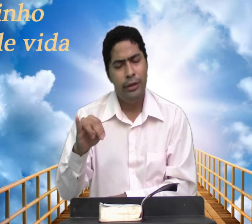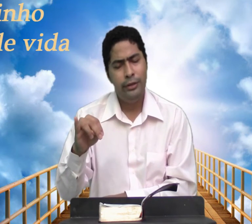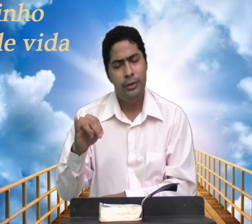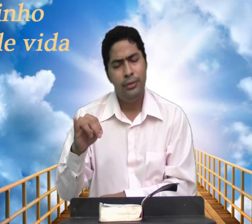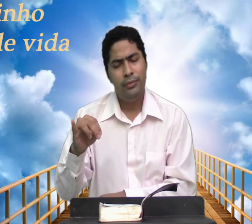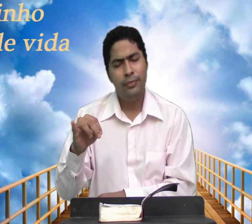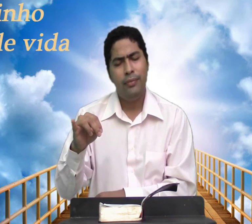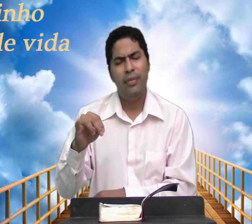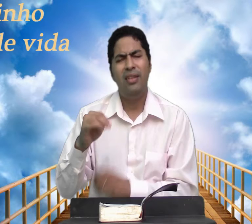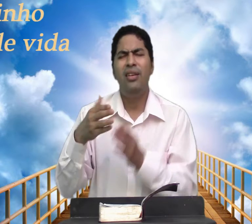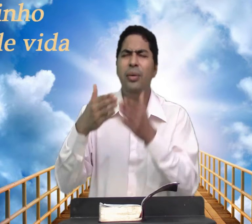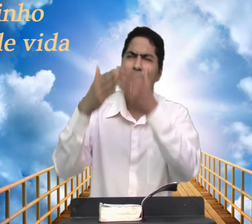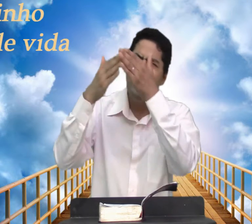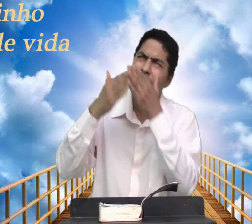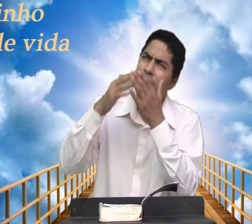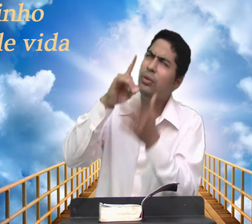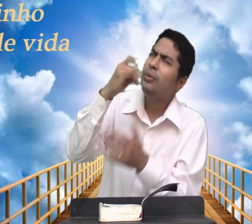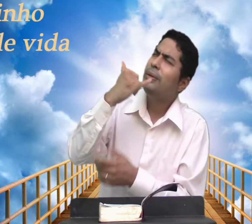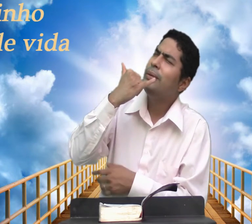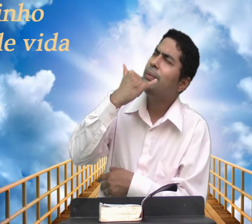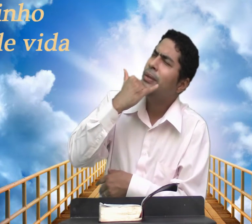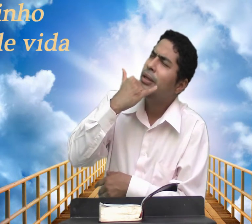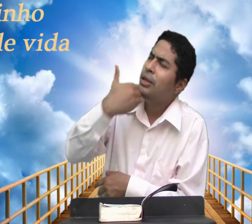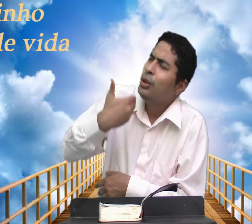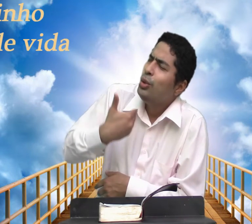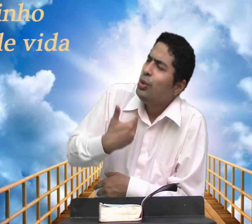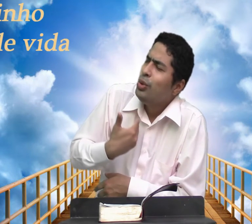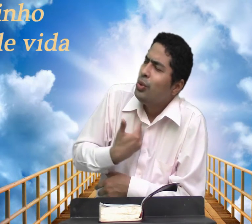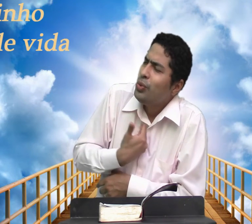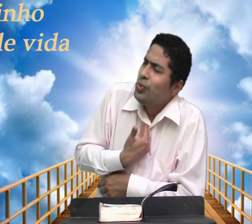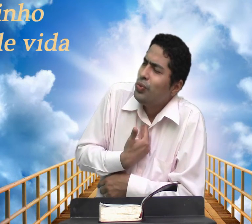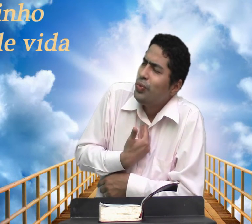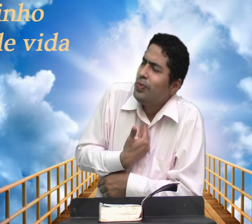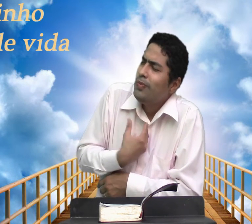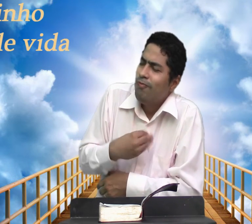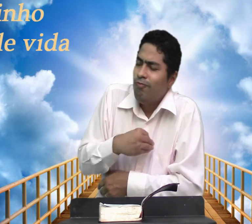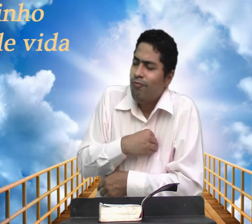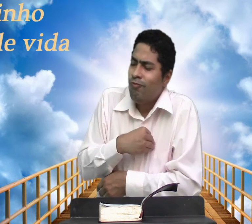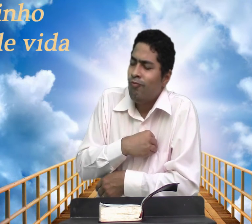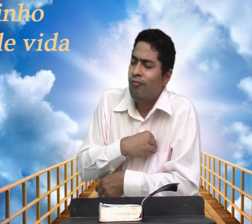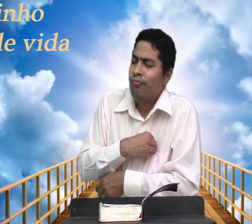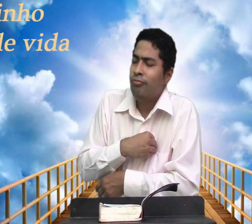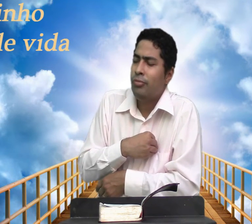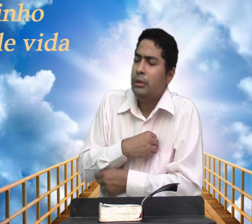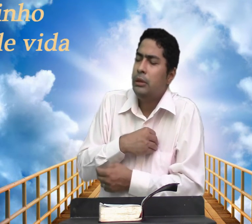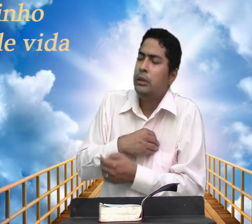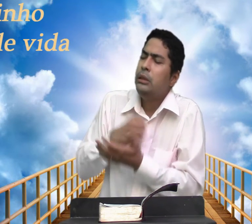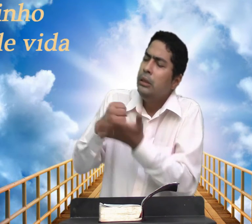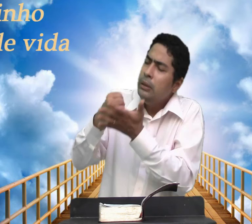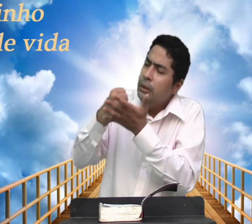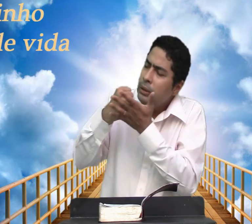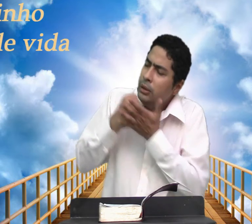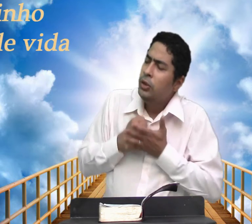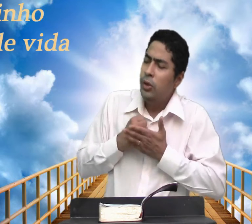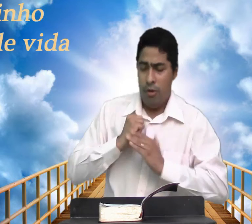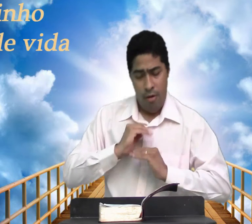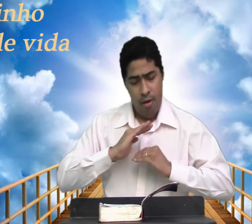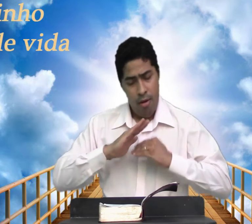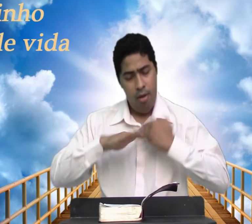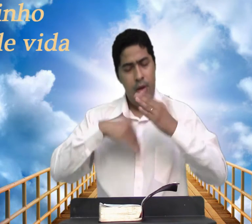ao Pai que o Senhor nos perdoe, e eu te peço que o Senhor perdoe o meu pecado e me ajude a crescer no conhecimento